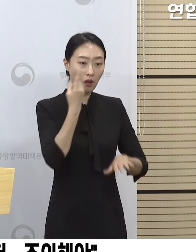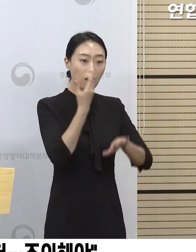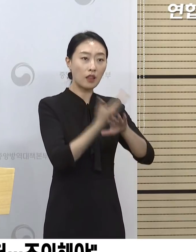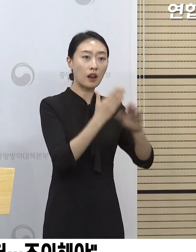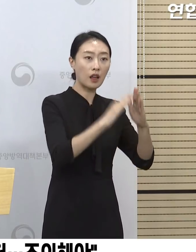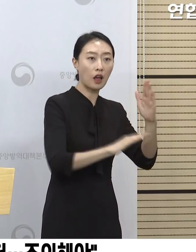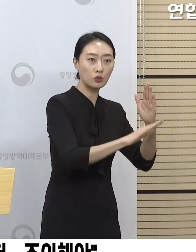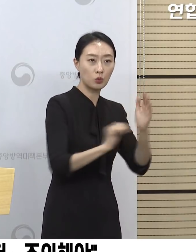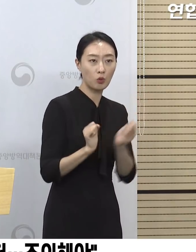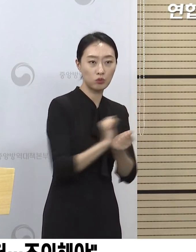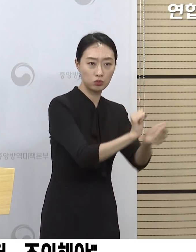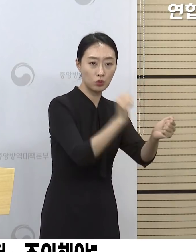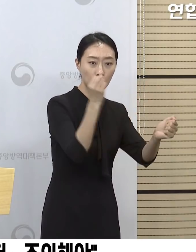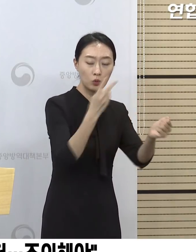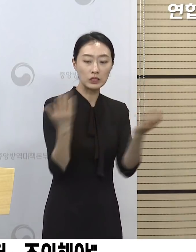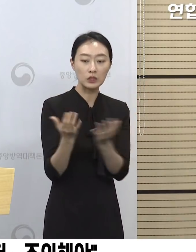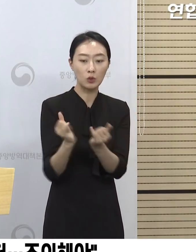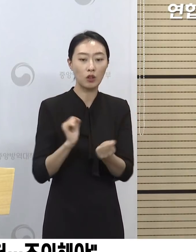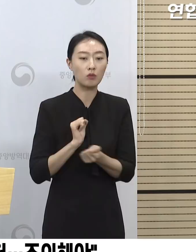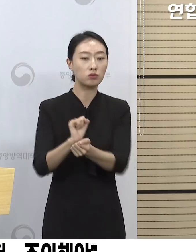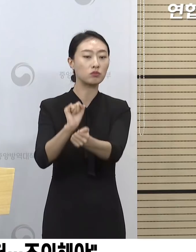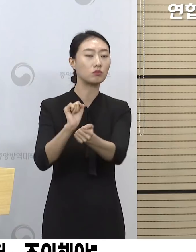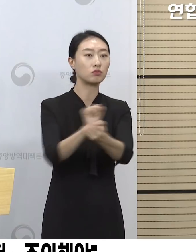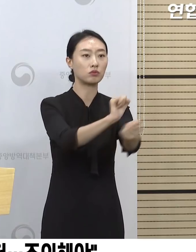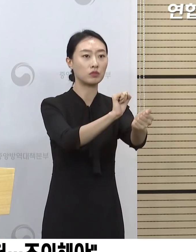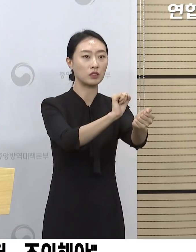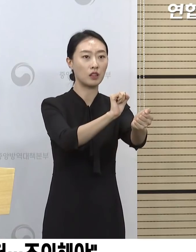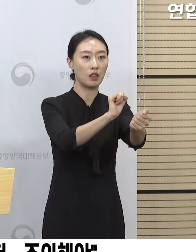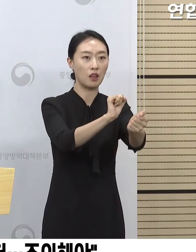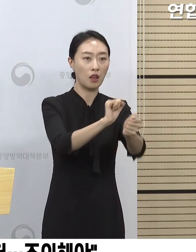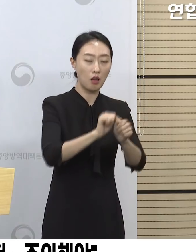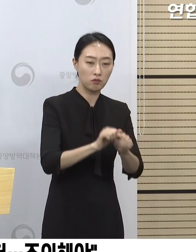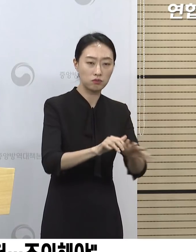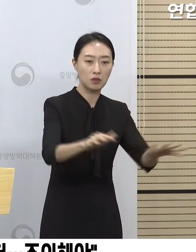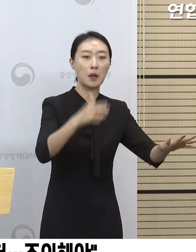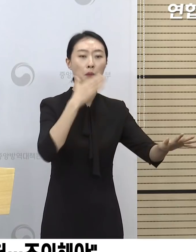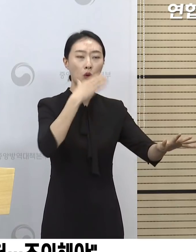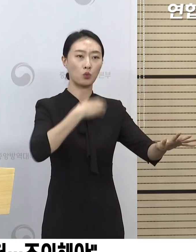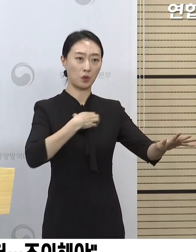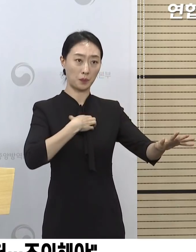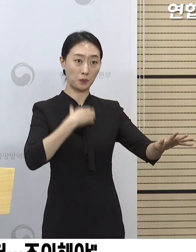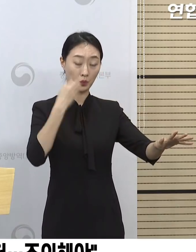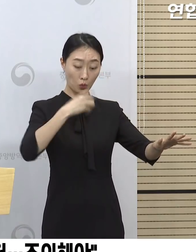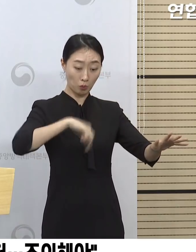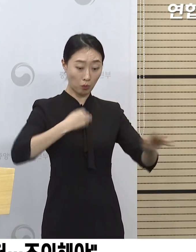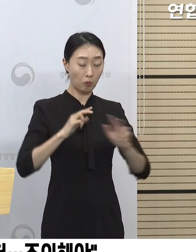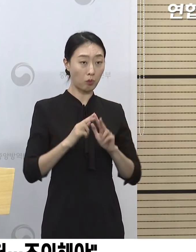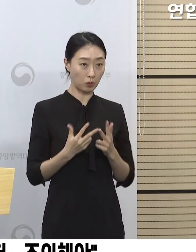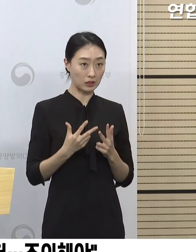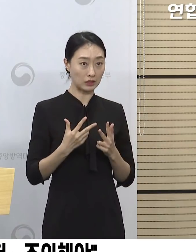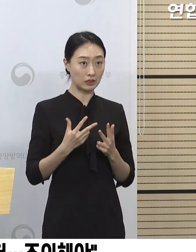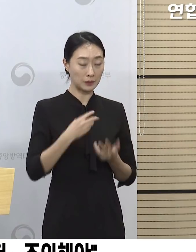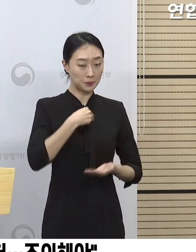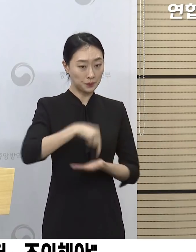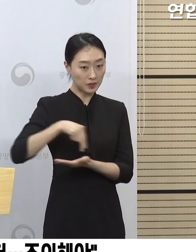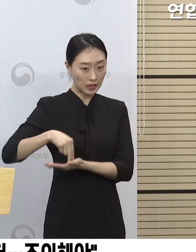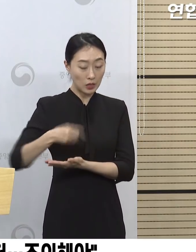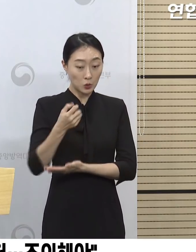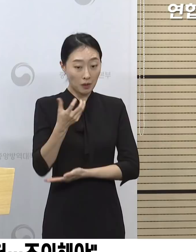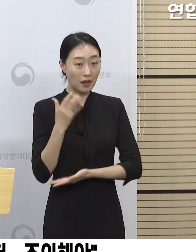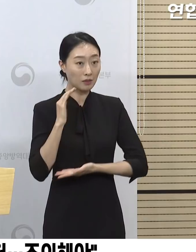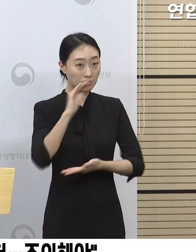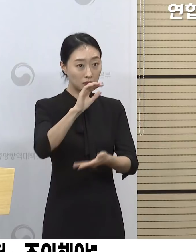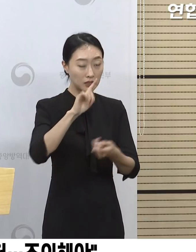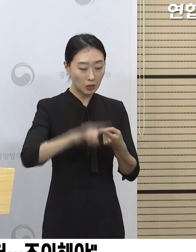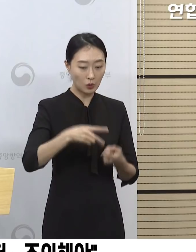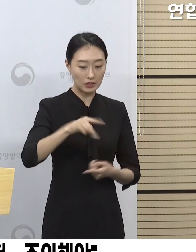등의 전파를 매개하거나 또 증폭시킬 수 있는 그런 위험성도 있고 또 본인들도 이게 아까 말씀드린 사이토카인 폭풍이